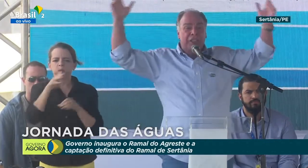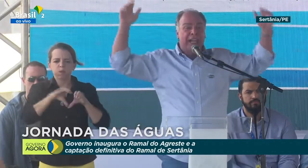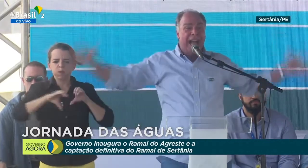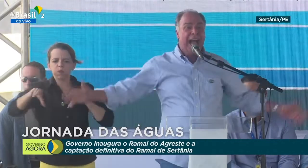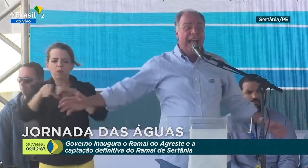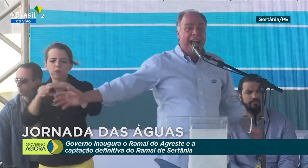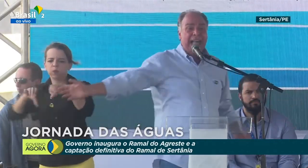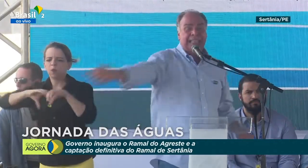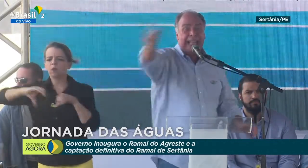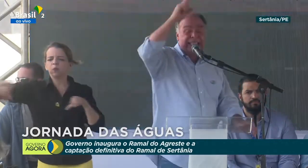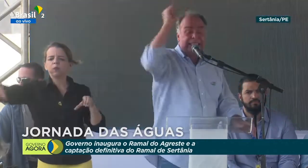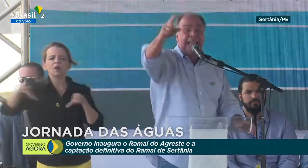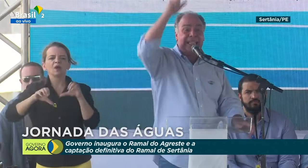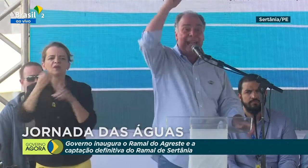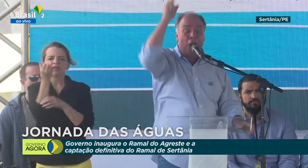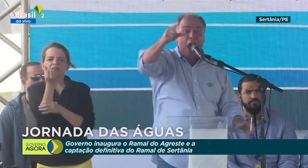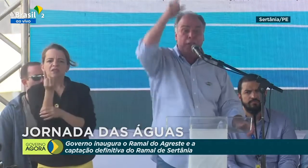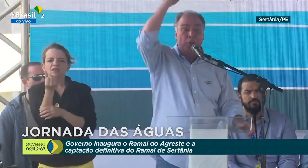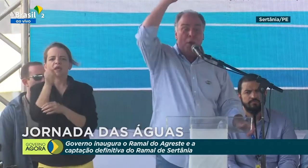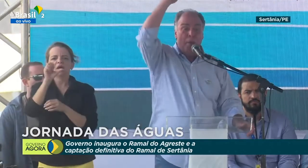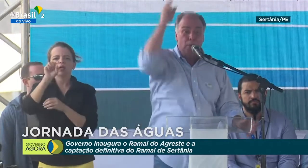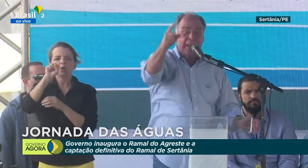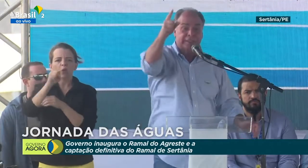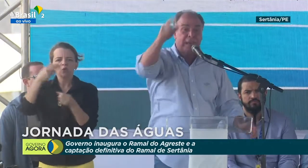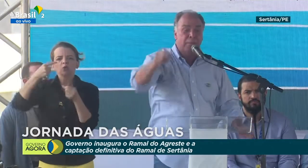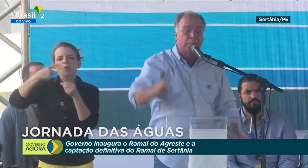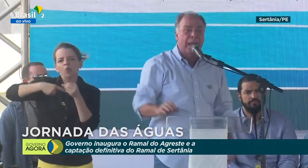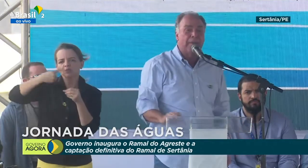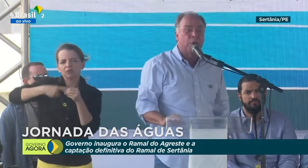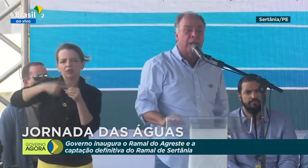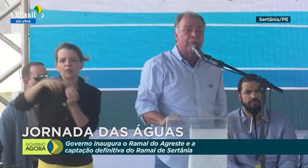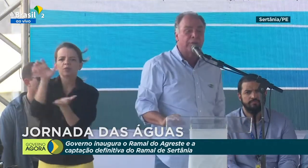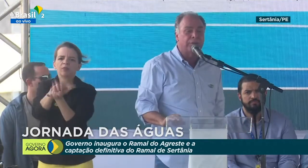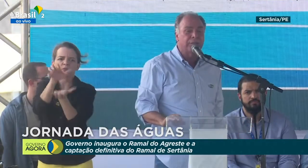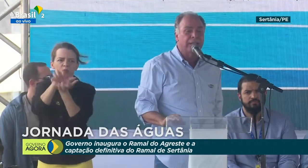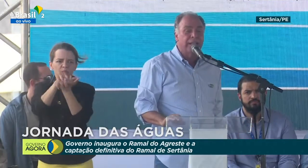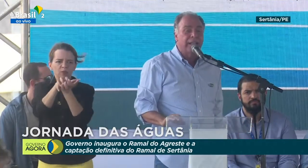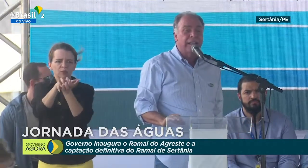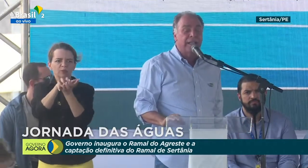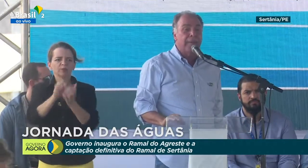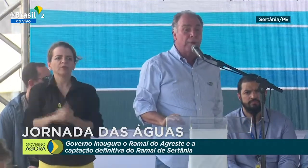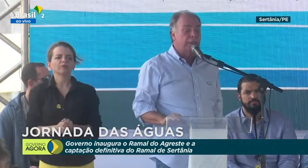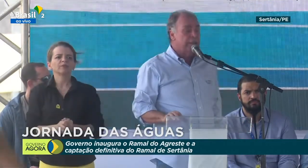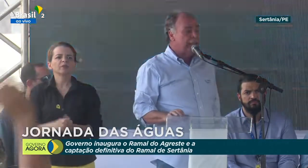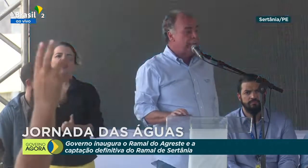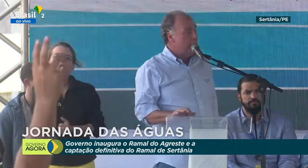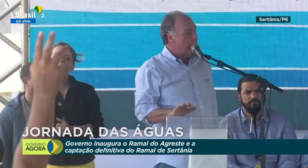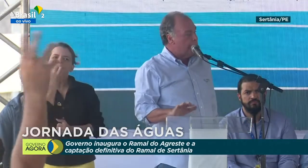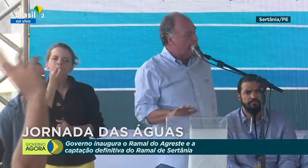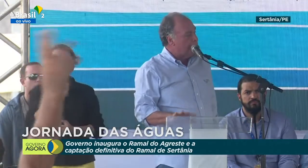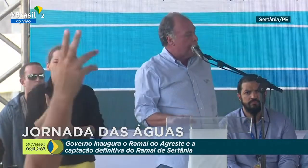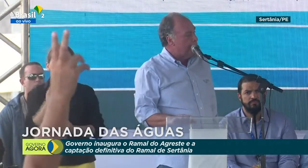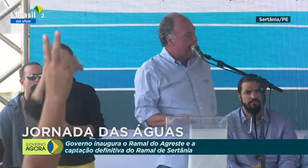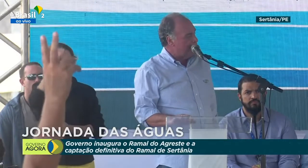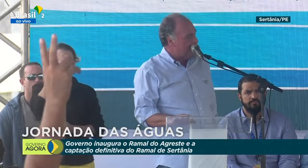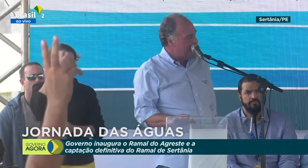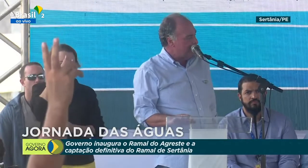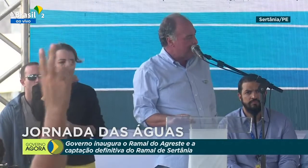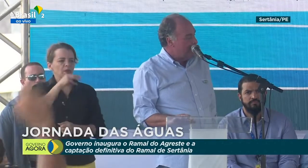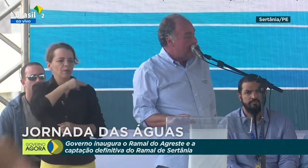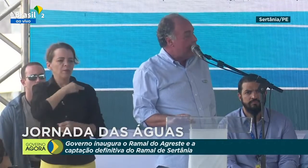vai chegar a 68 municípios pernambucanos. E é bom dizer, viu, ministro Rogério